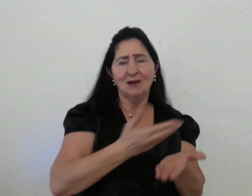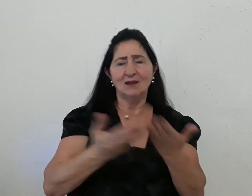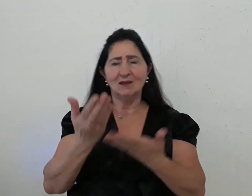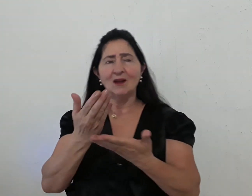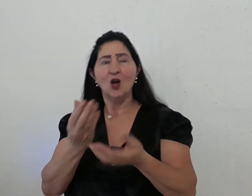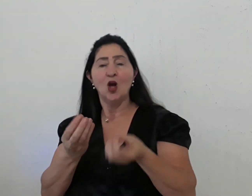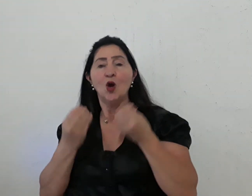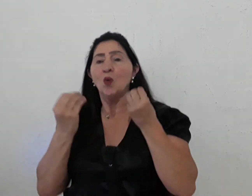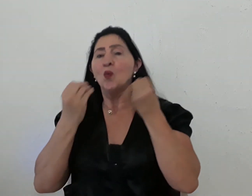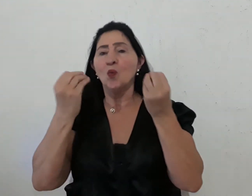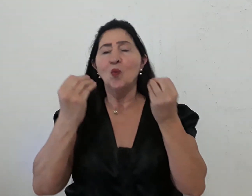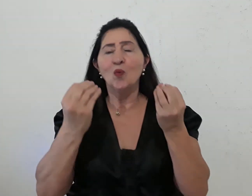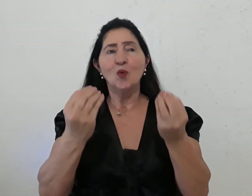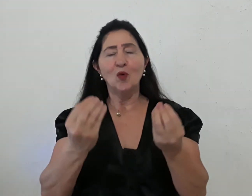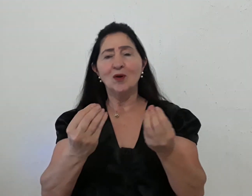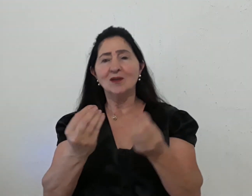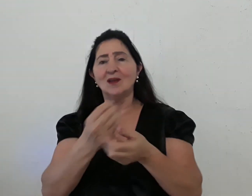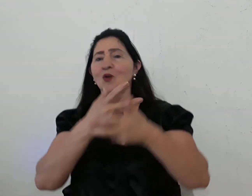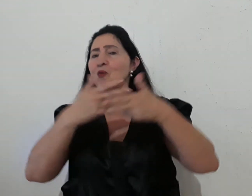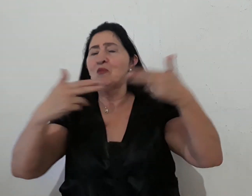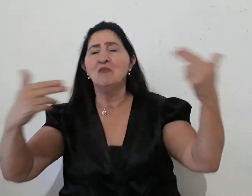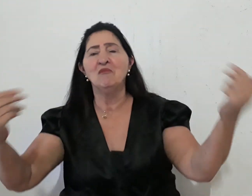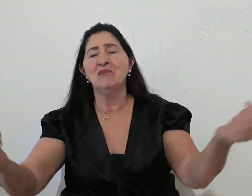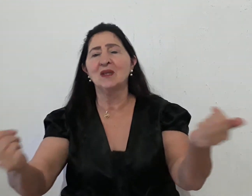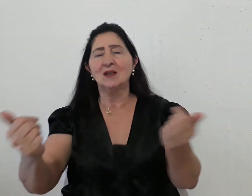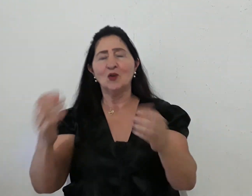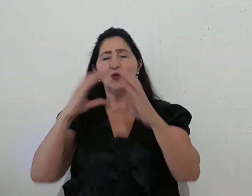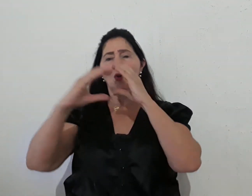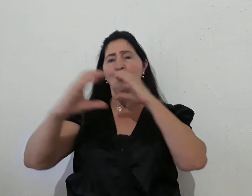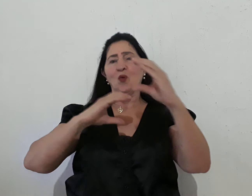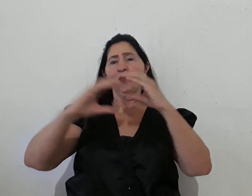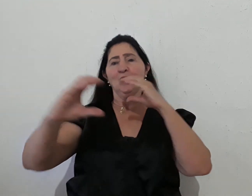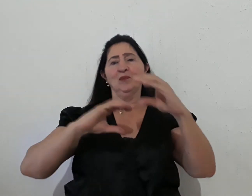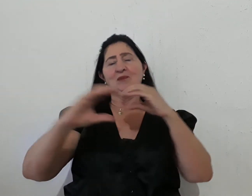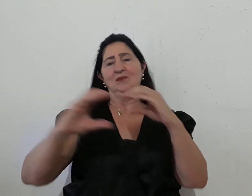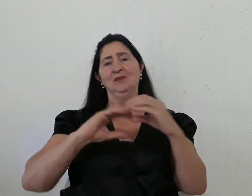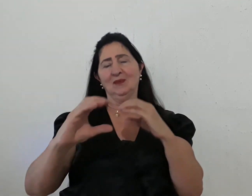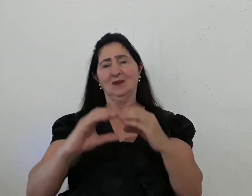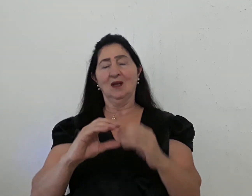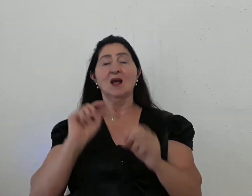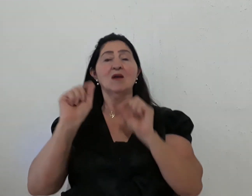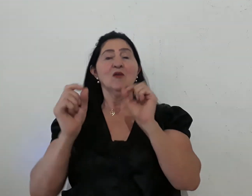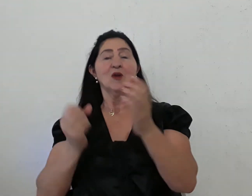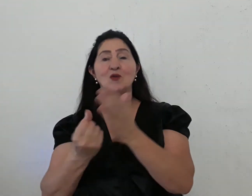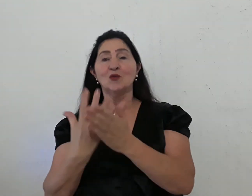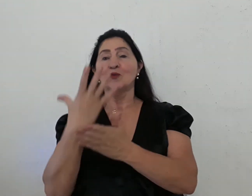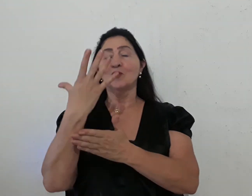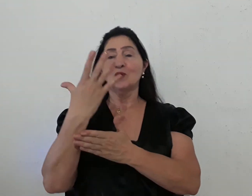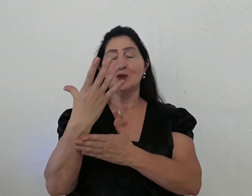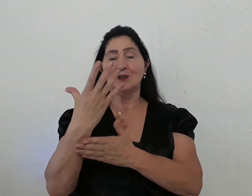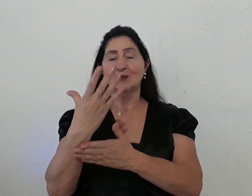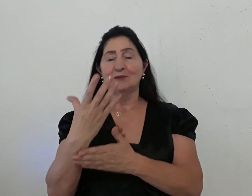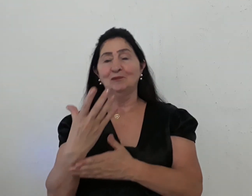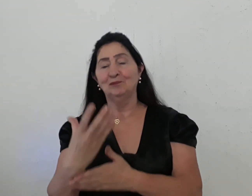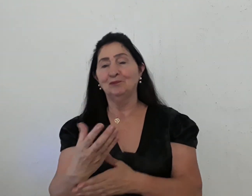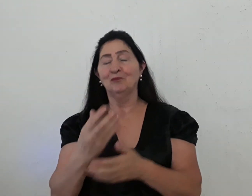apresentam relações análogas para a comunicação, que é formada a partir de cortes, descrição